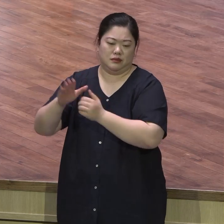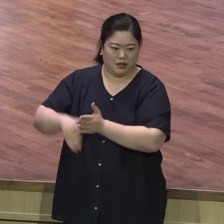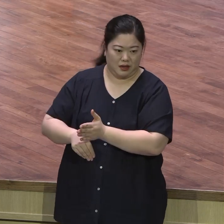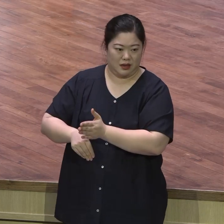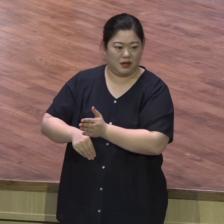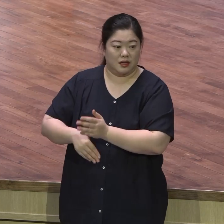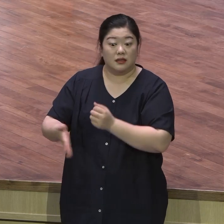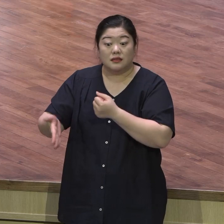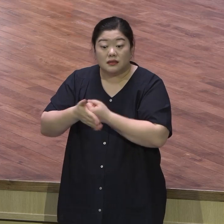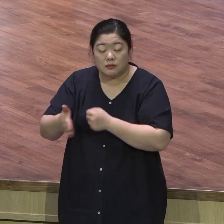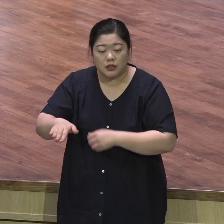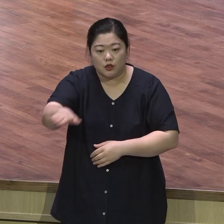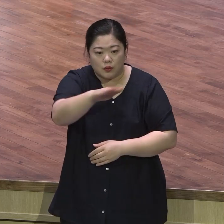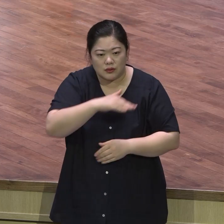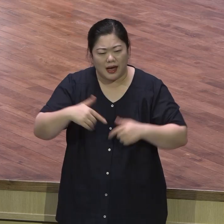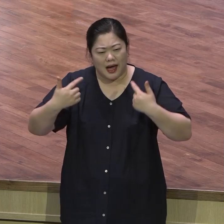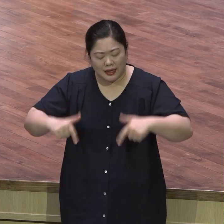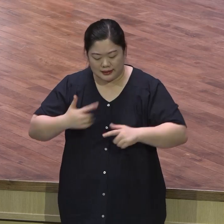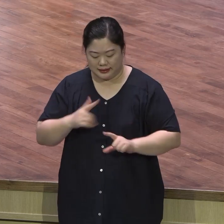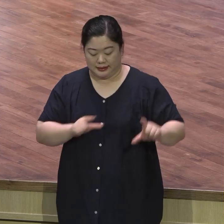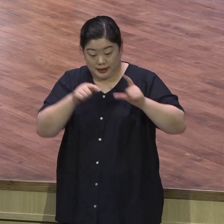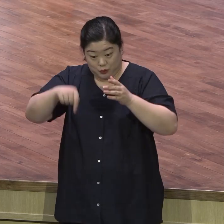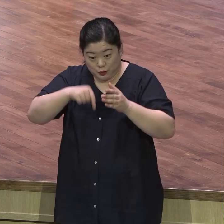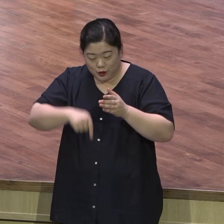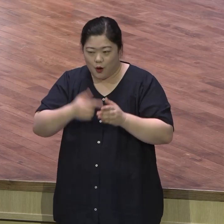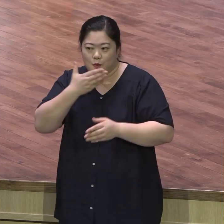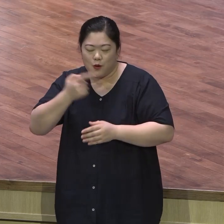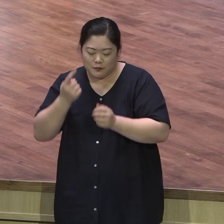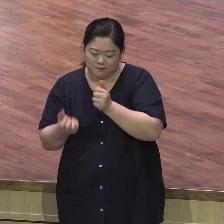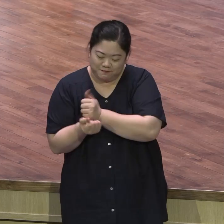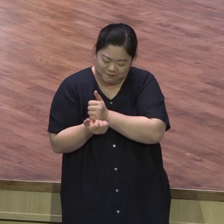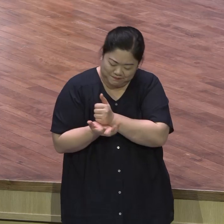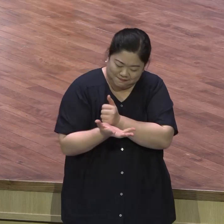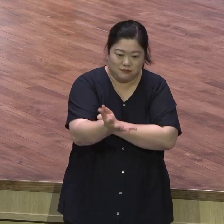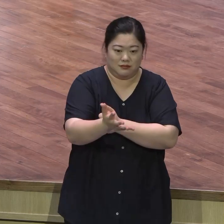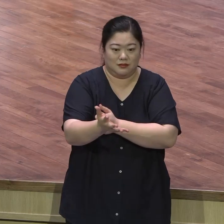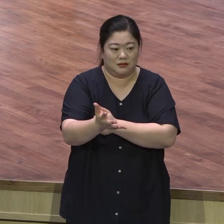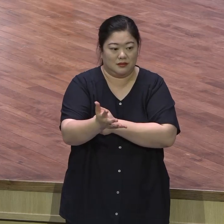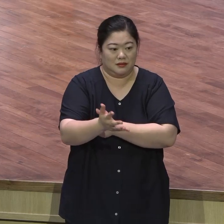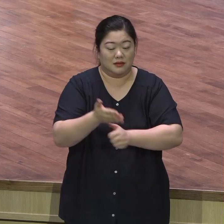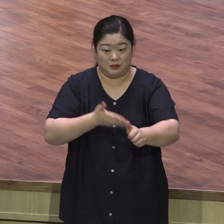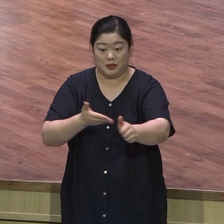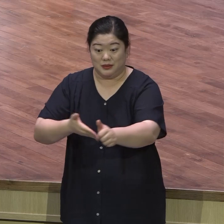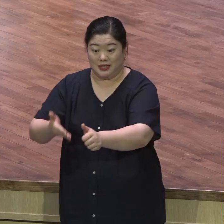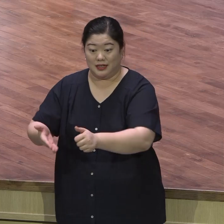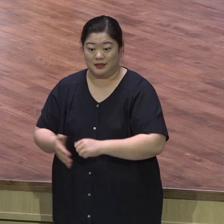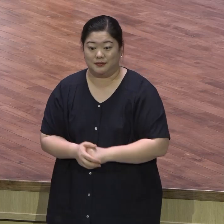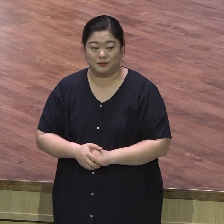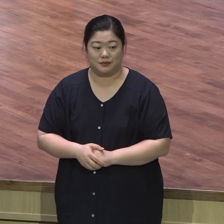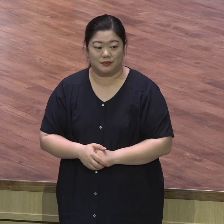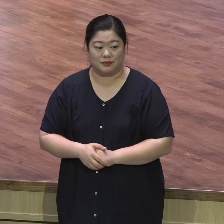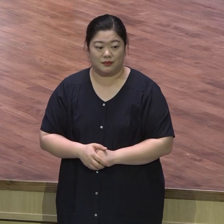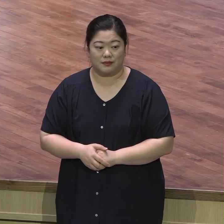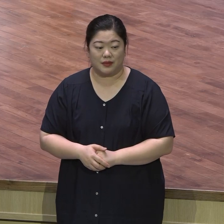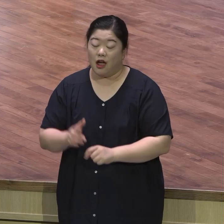영적 영향력을 입혀 나가시 바랍니다 산업의 증거를 연약 잡고 나가며